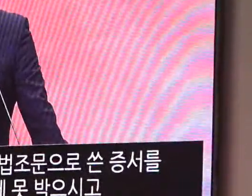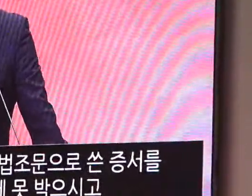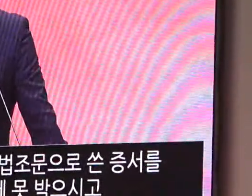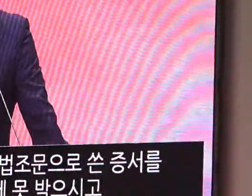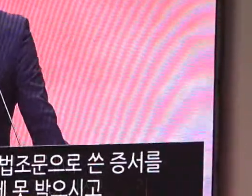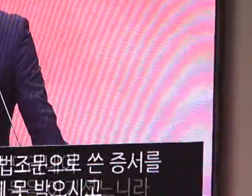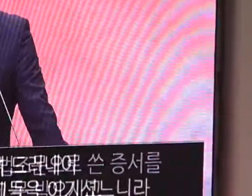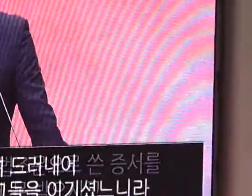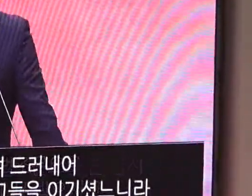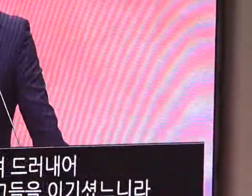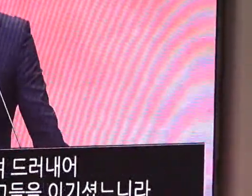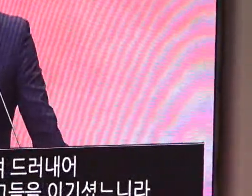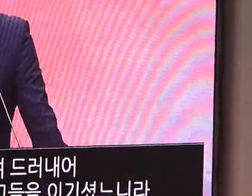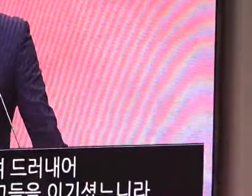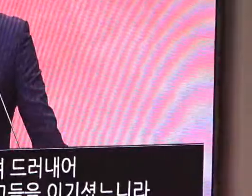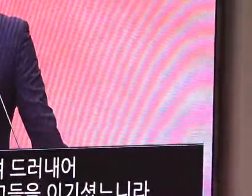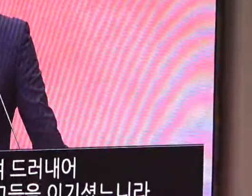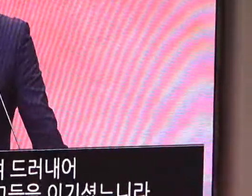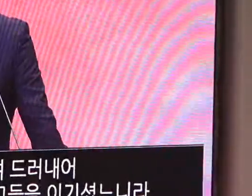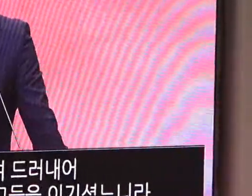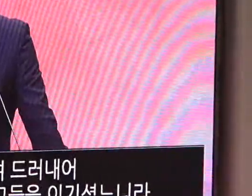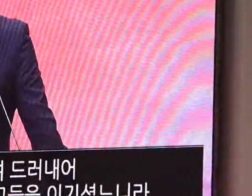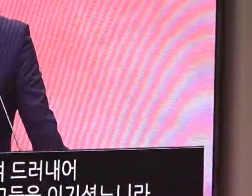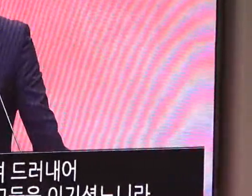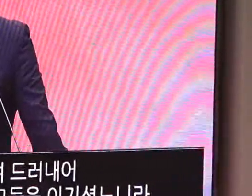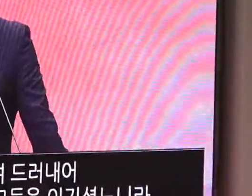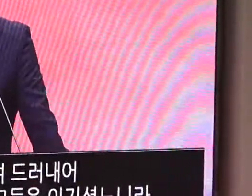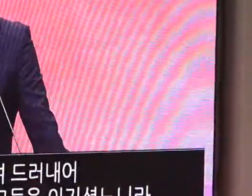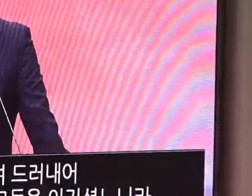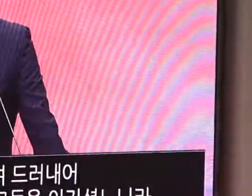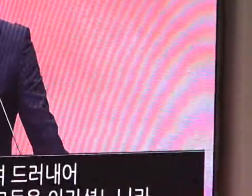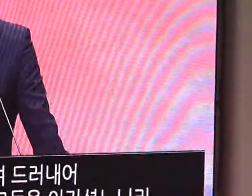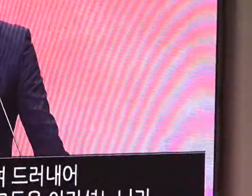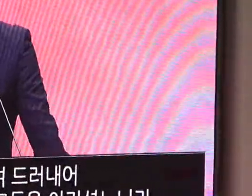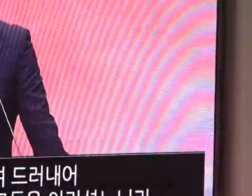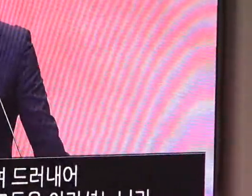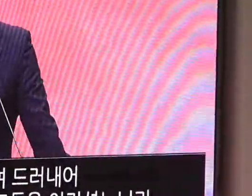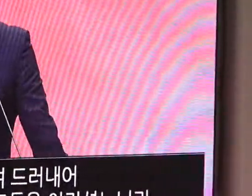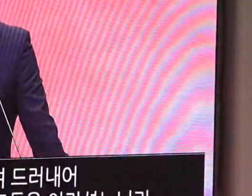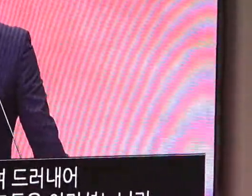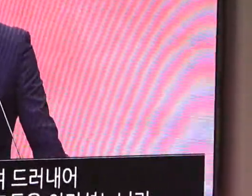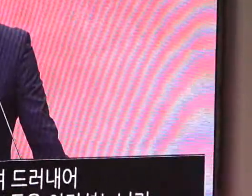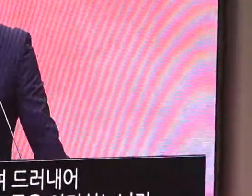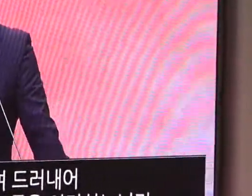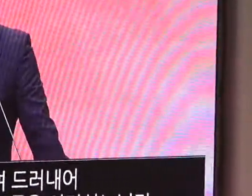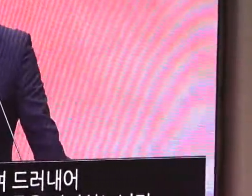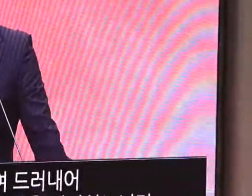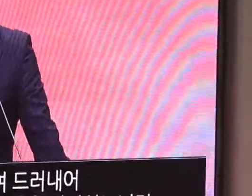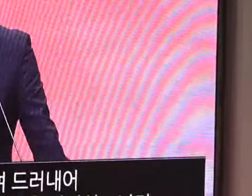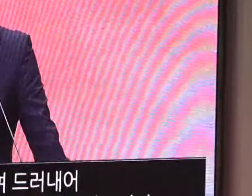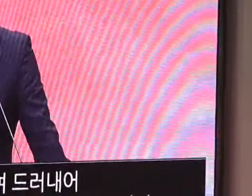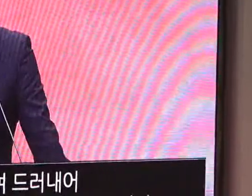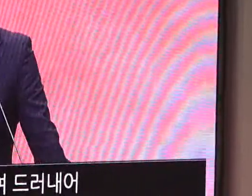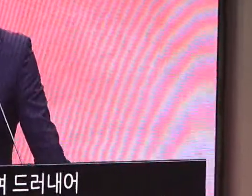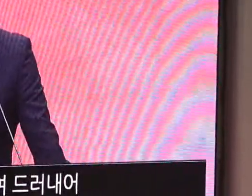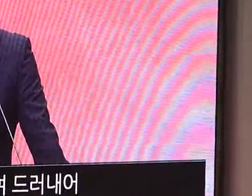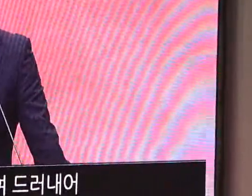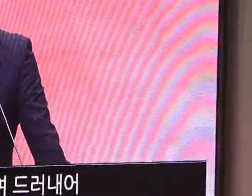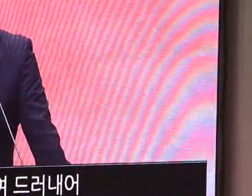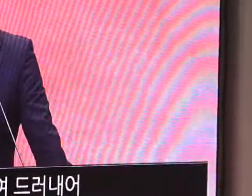못 박으시고 통치자들과 권세들을 무력화하여 드러내어 구경거리로 삼으시고